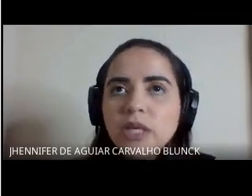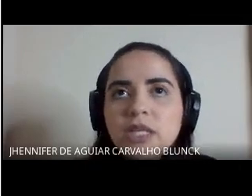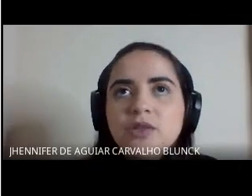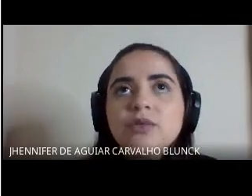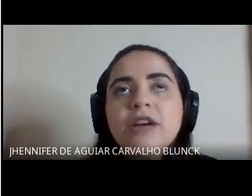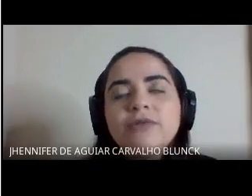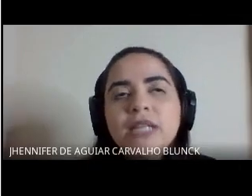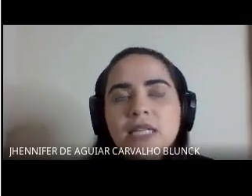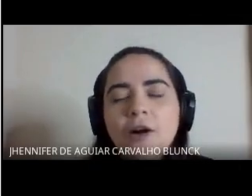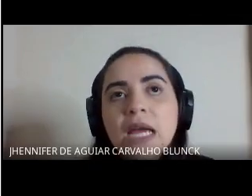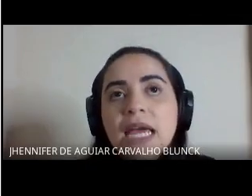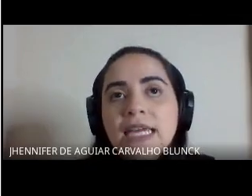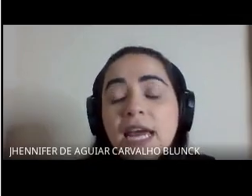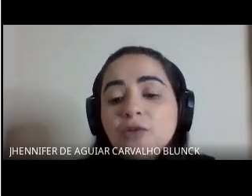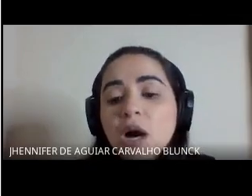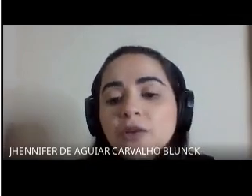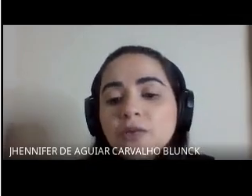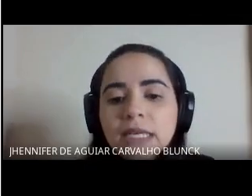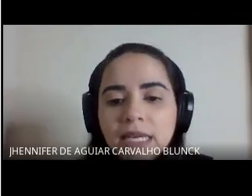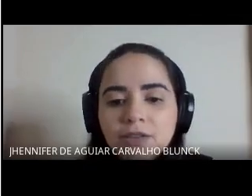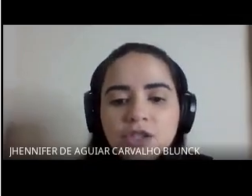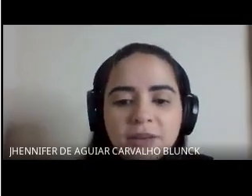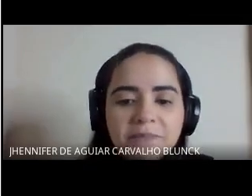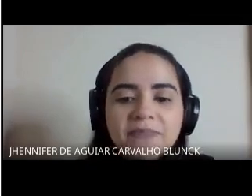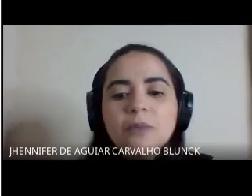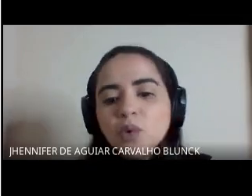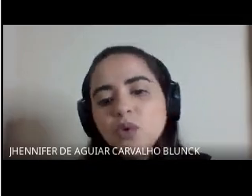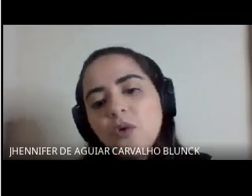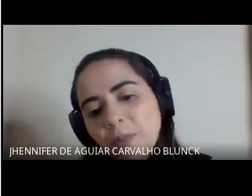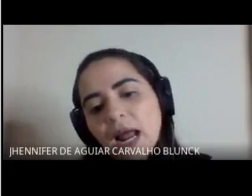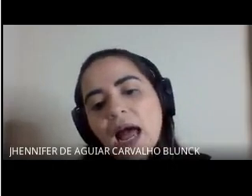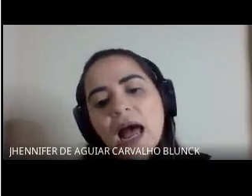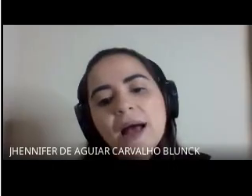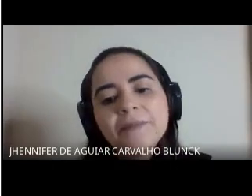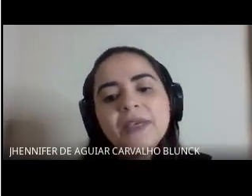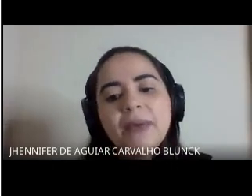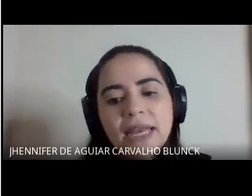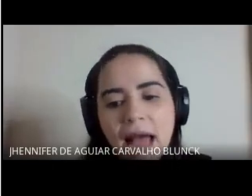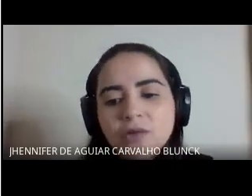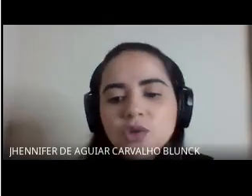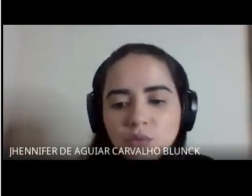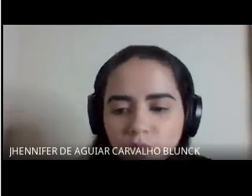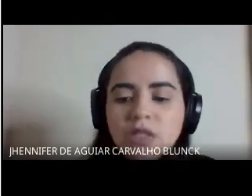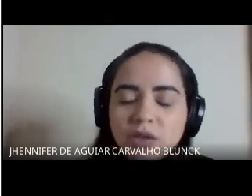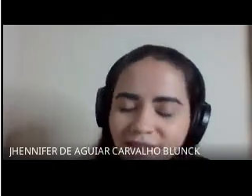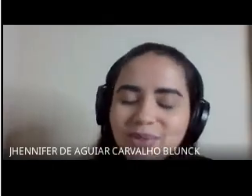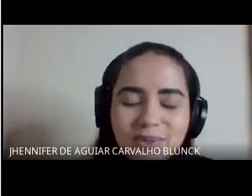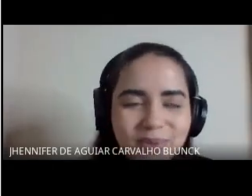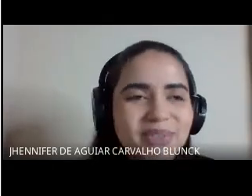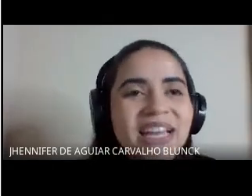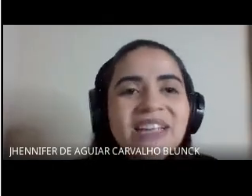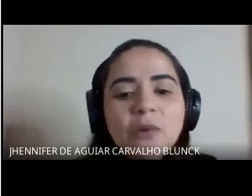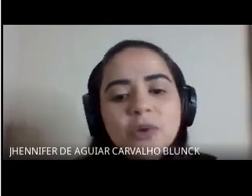logo no início, na fundação. E aí, no ano seguinte, mudou para Imperial Instituto Nacional